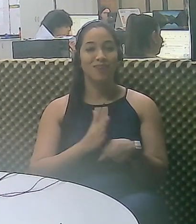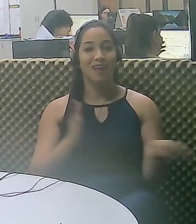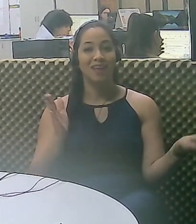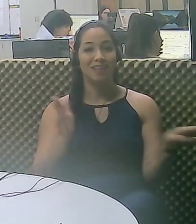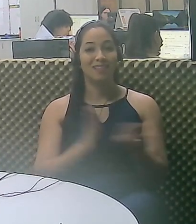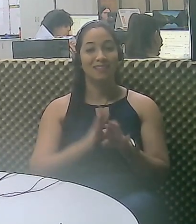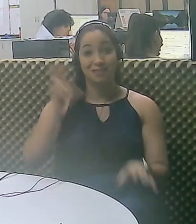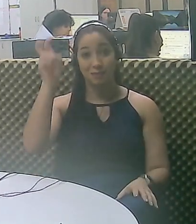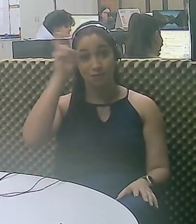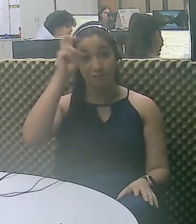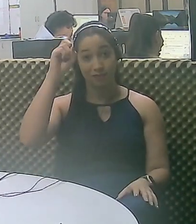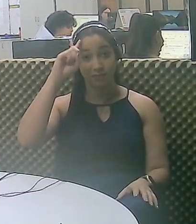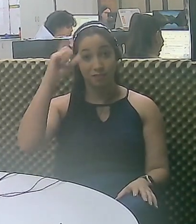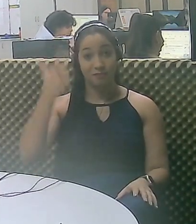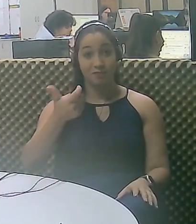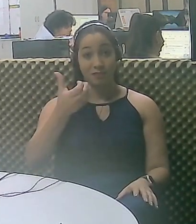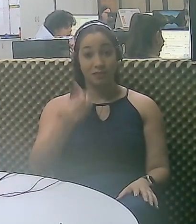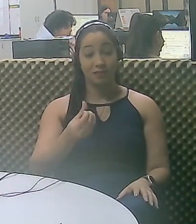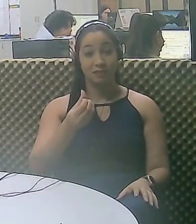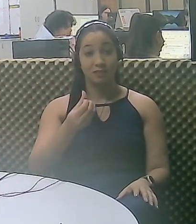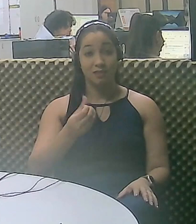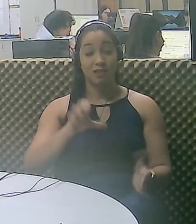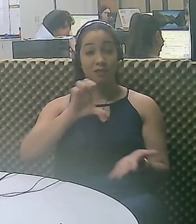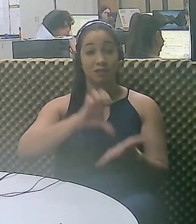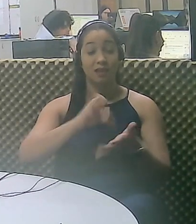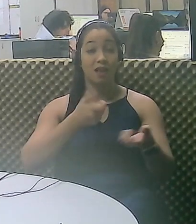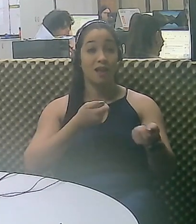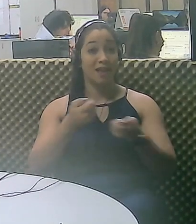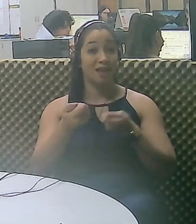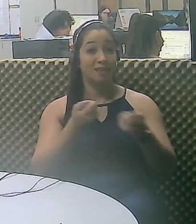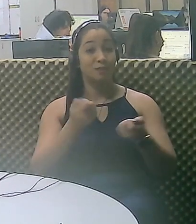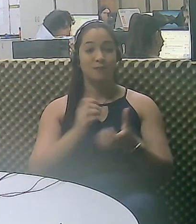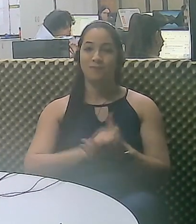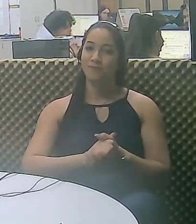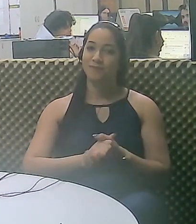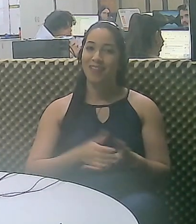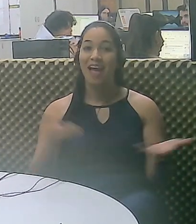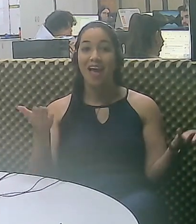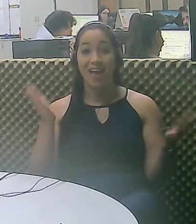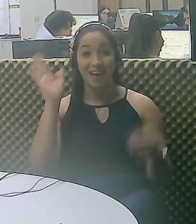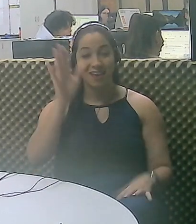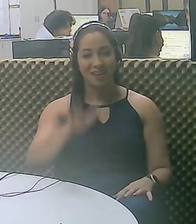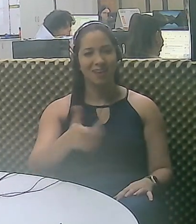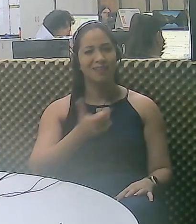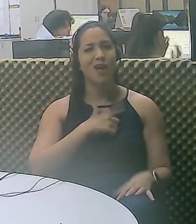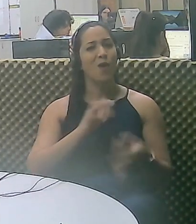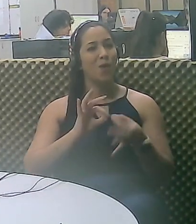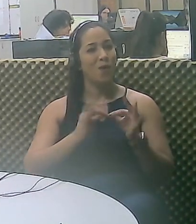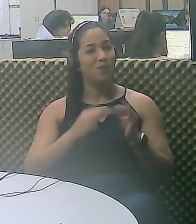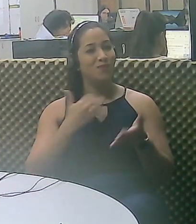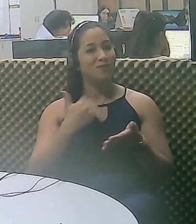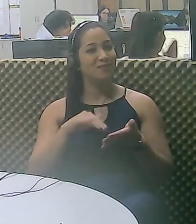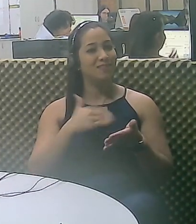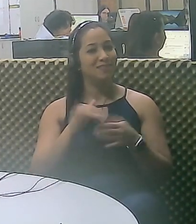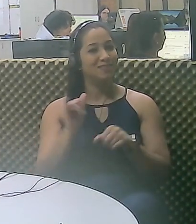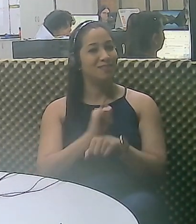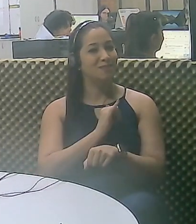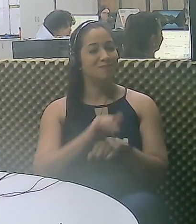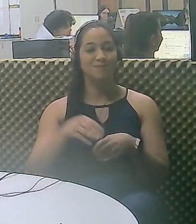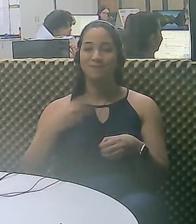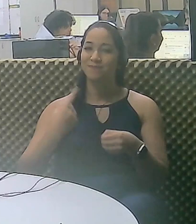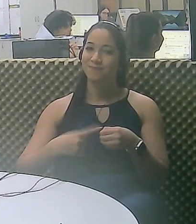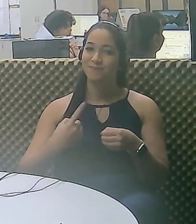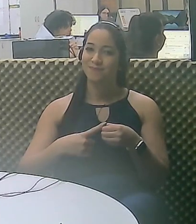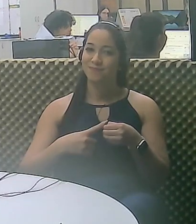até quinta-feira, dia 26, no Centro Administrativo. Agora à tarde tem oficina na Secretaria de Planejamento